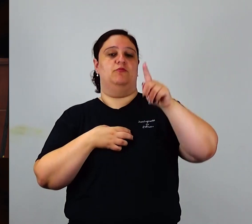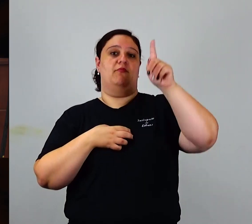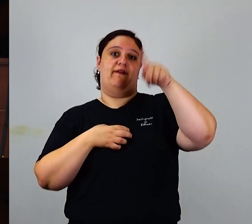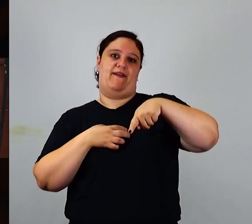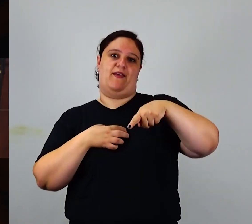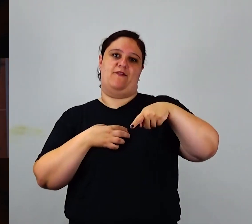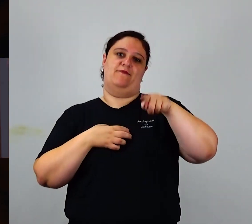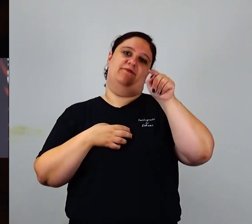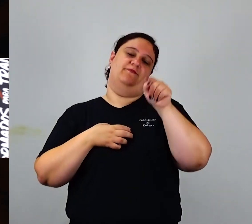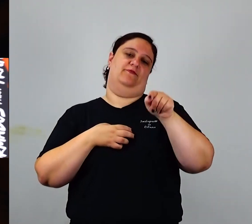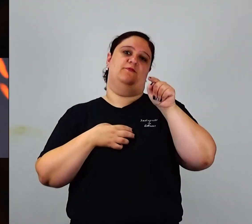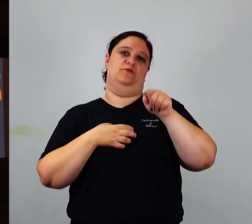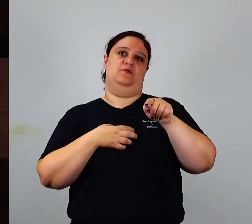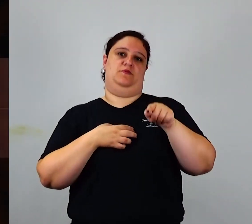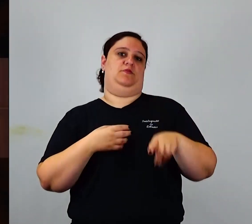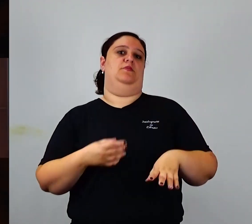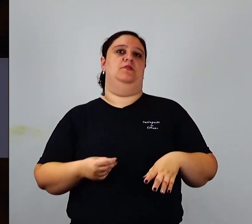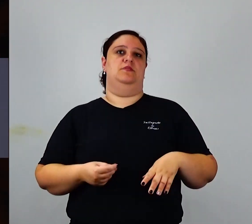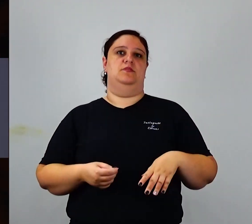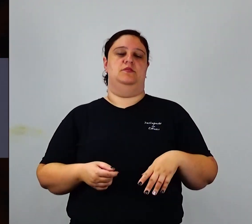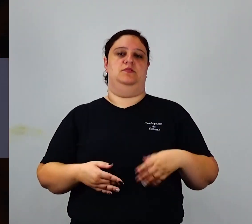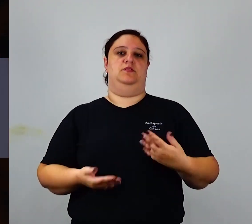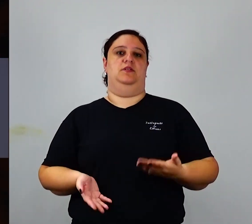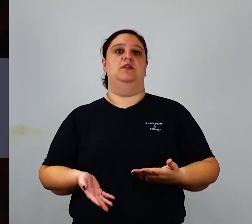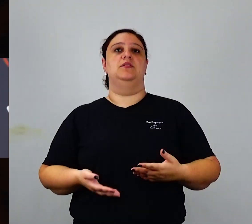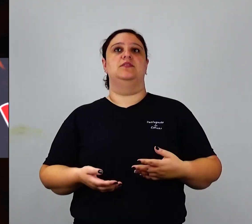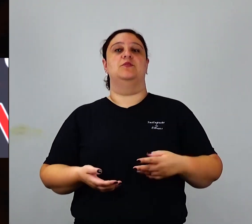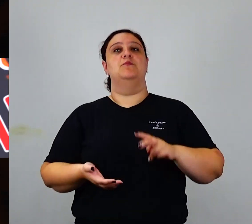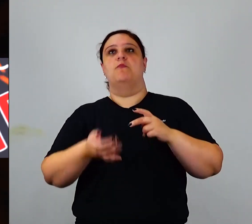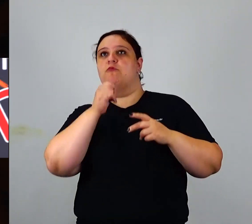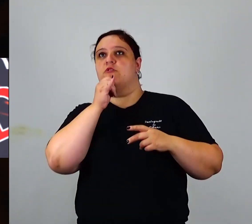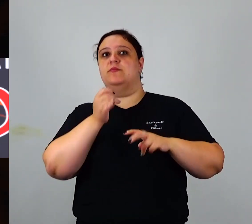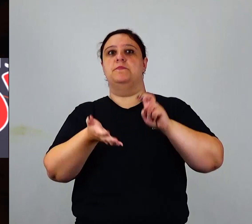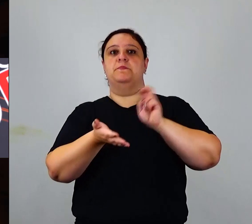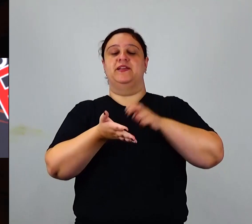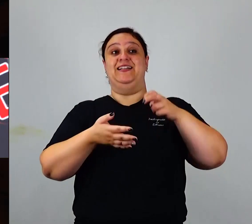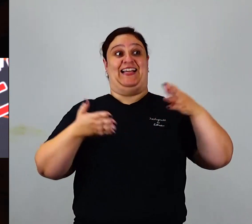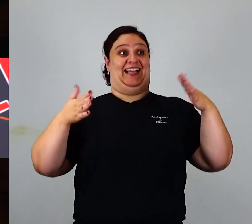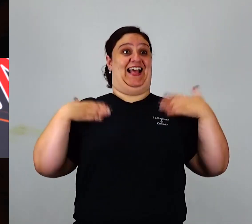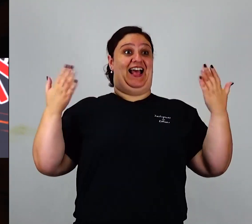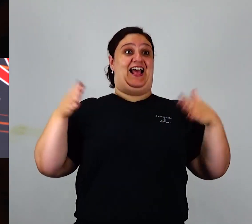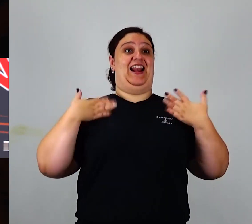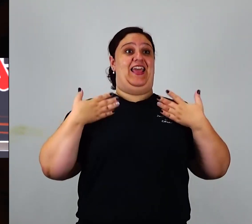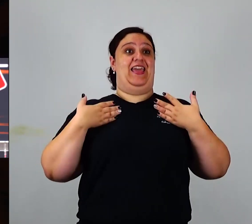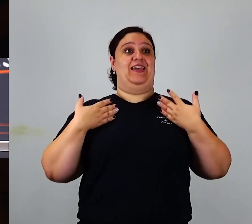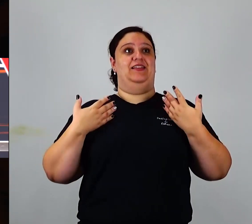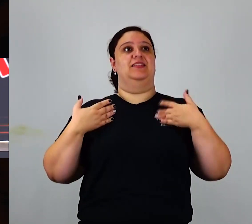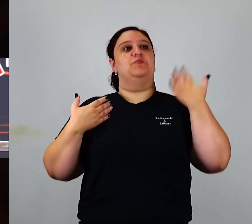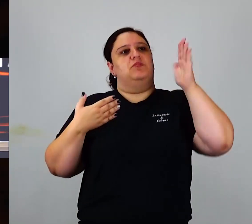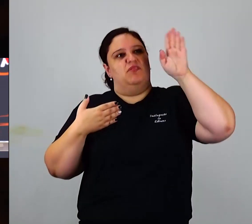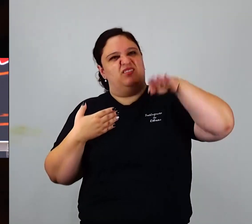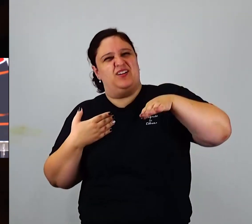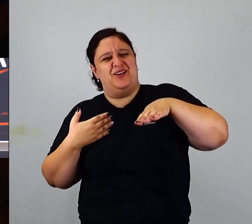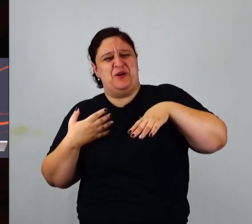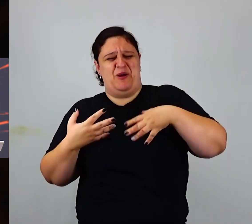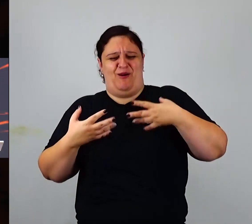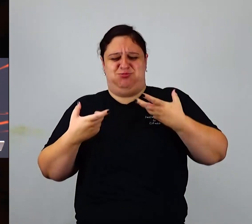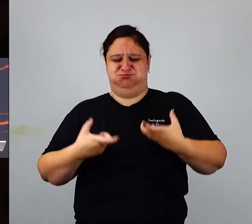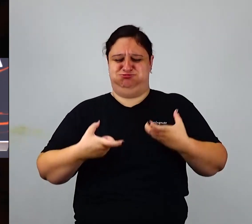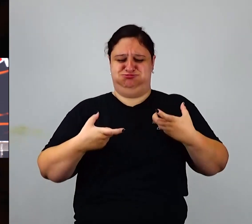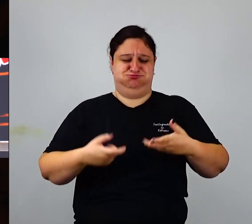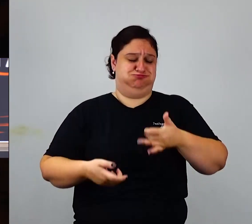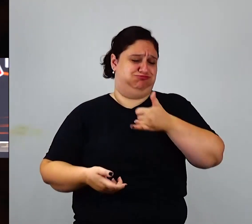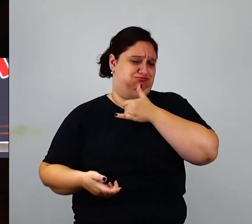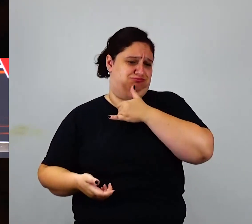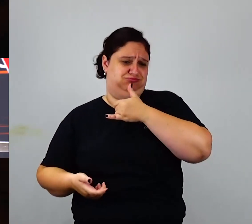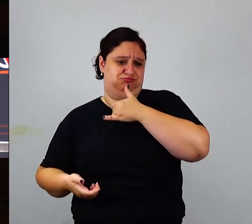O seu sentimento é instável. De manhã você se sente de um jeito, na hora do almoço você se sente de outro. Isso não define você. Não é isso